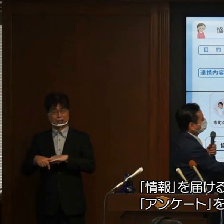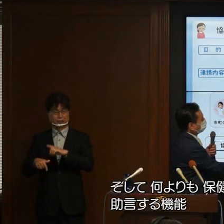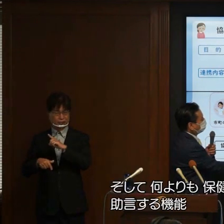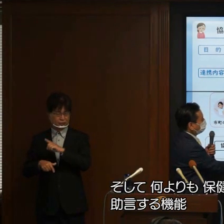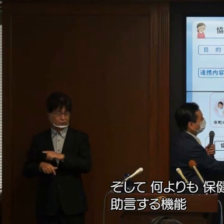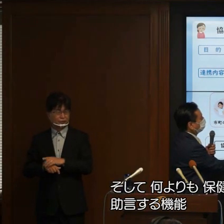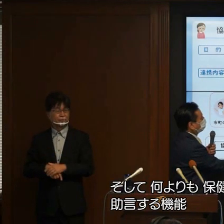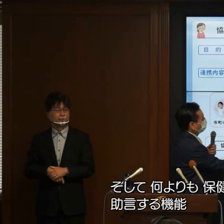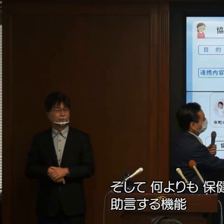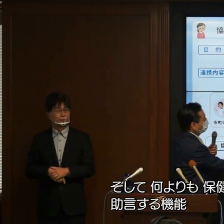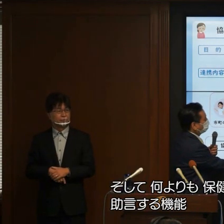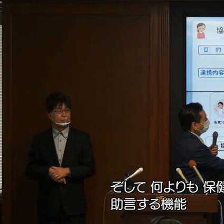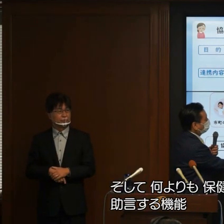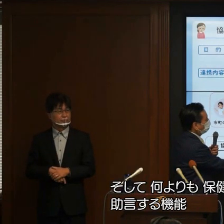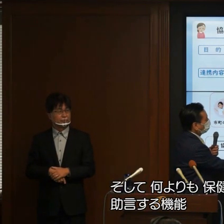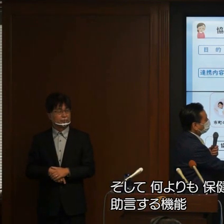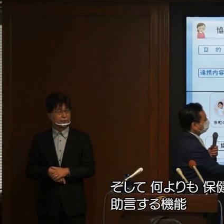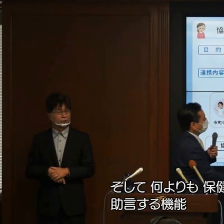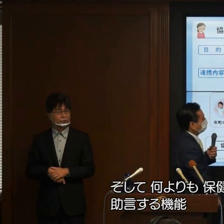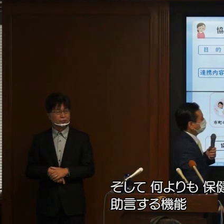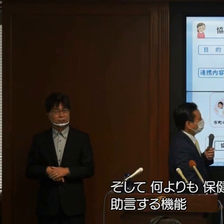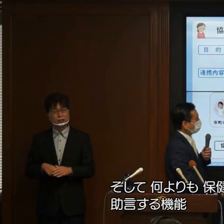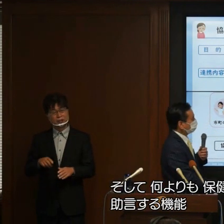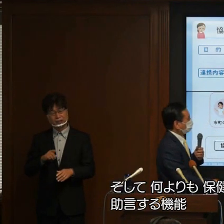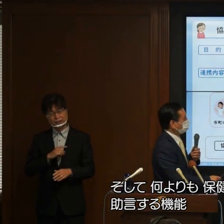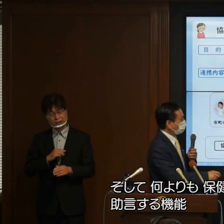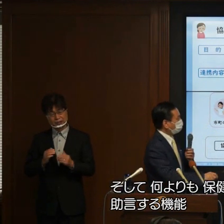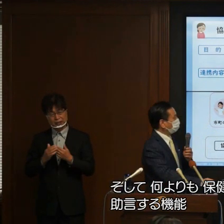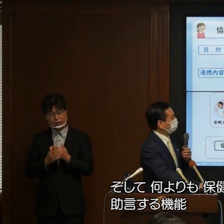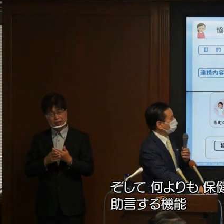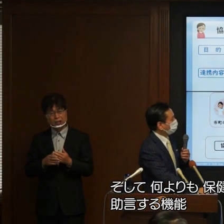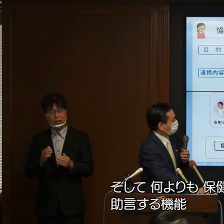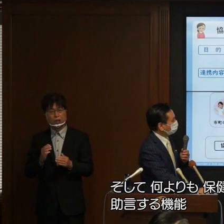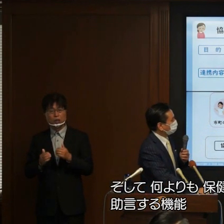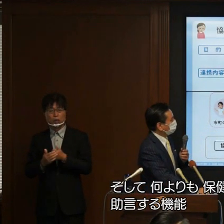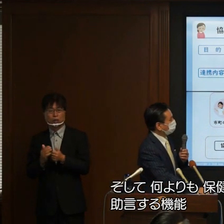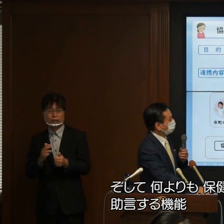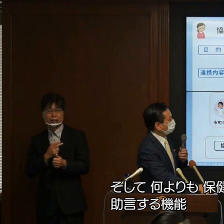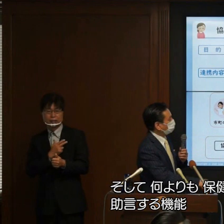機能、そして何よりも保健師さんが